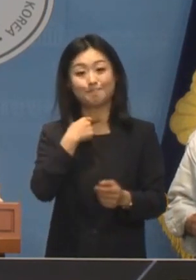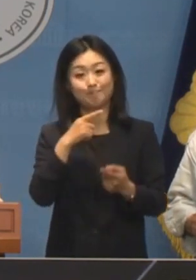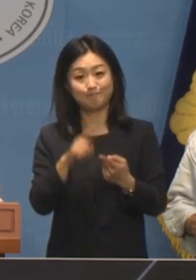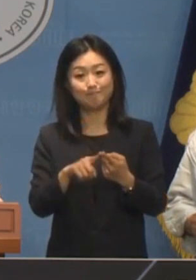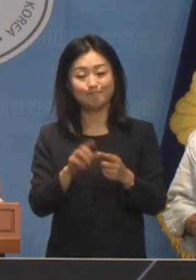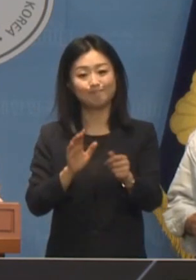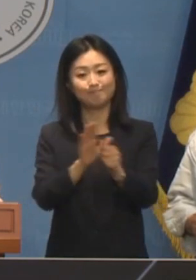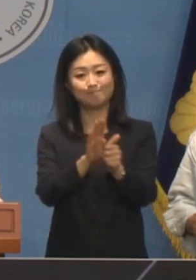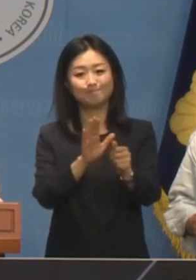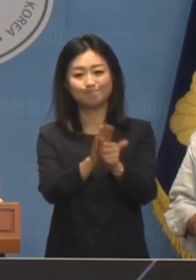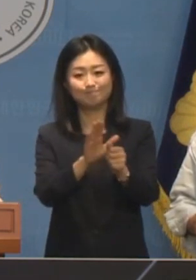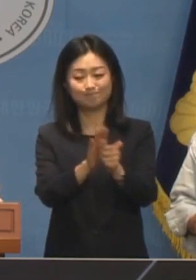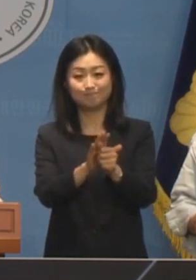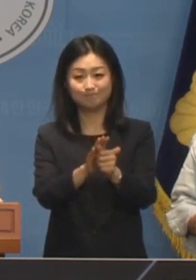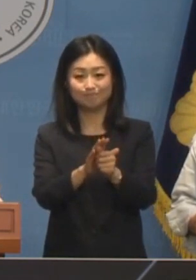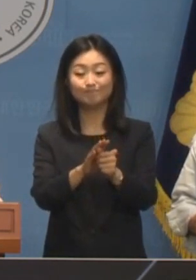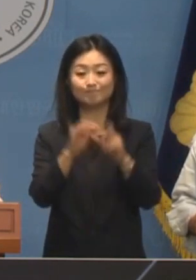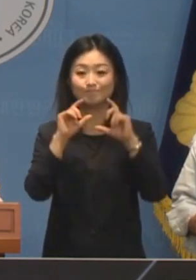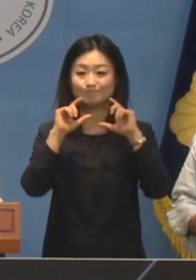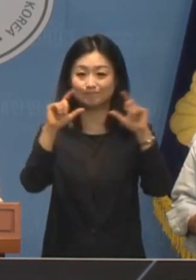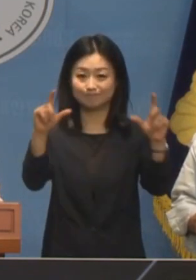했고, 그래서 그 부분에 대해서